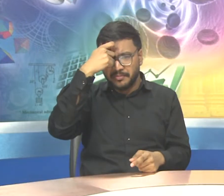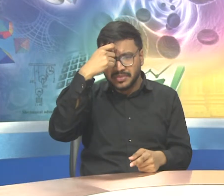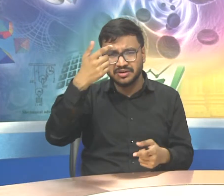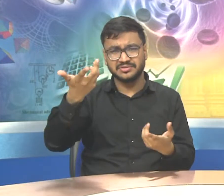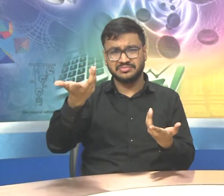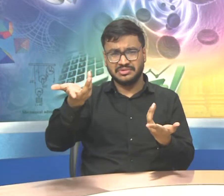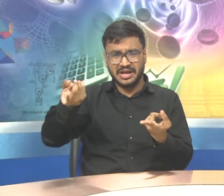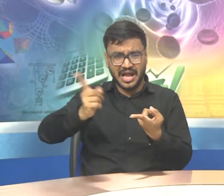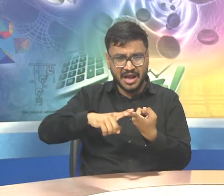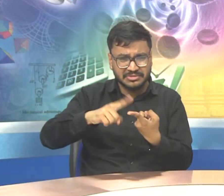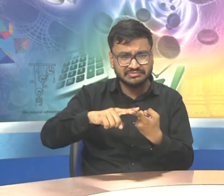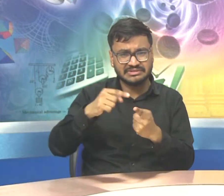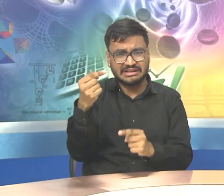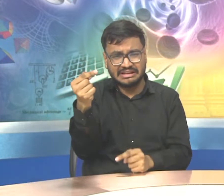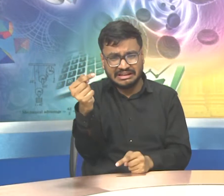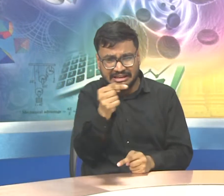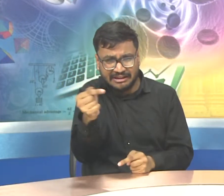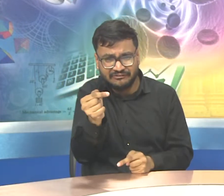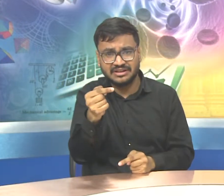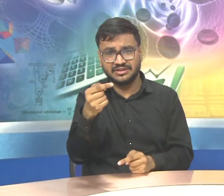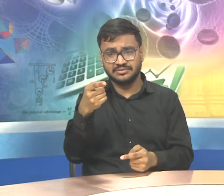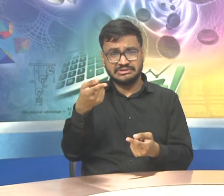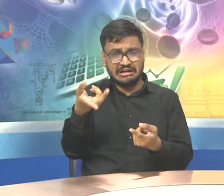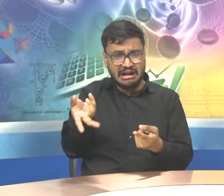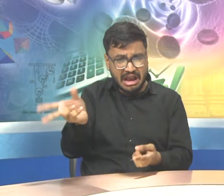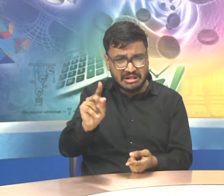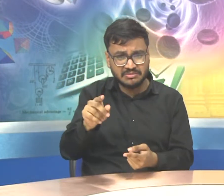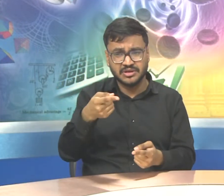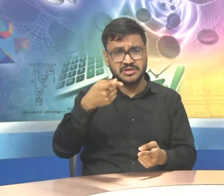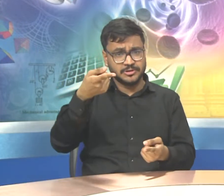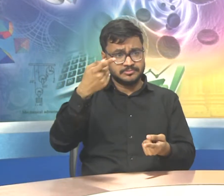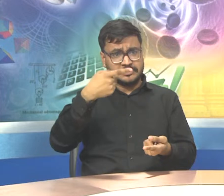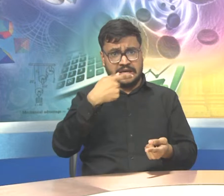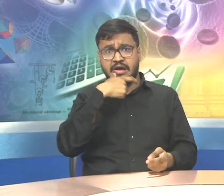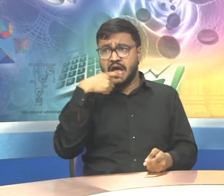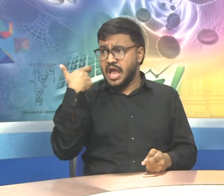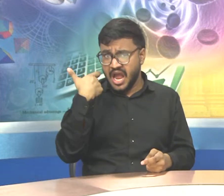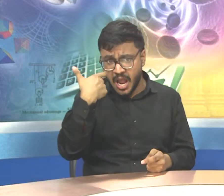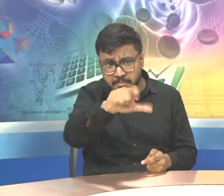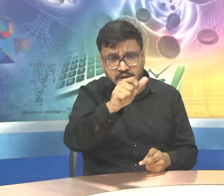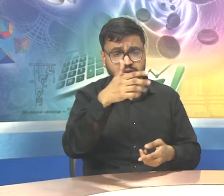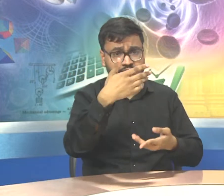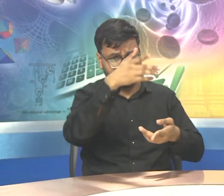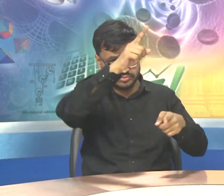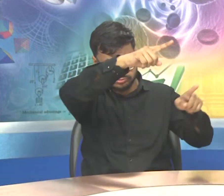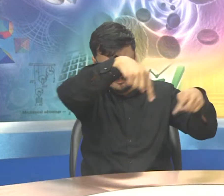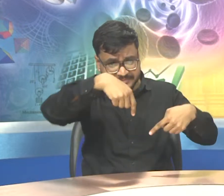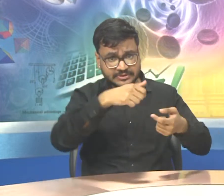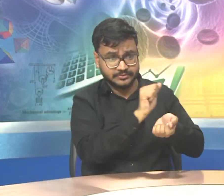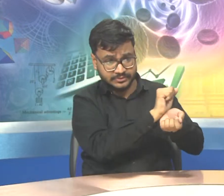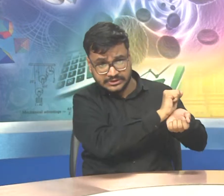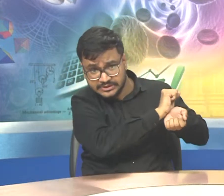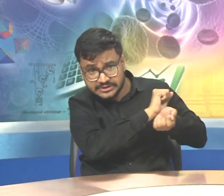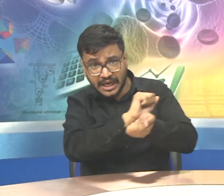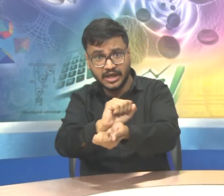The president can neither be arrested nor any criminal proceeding